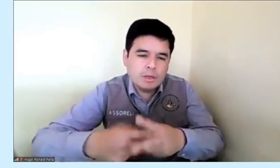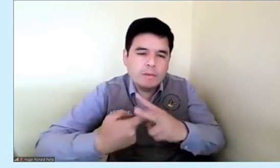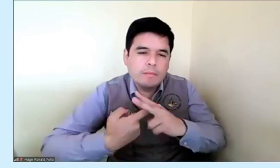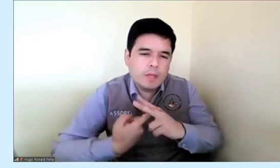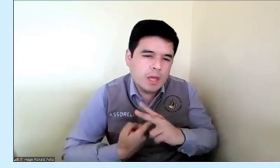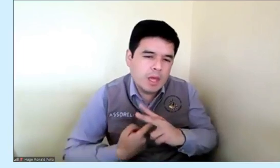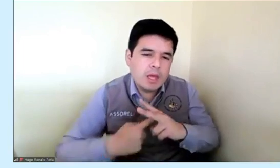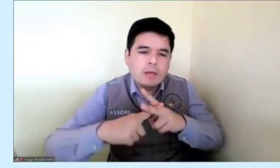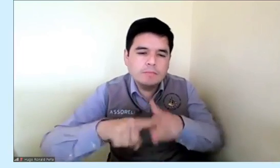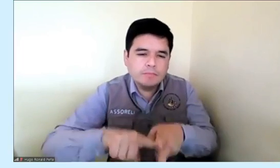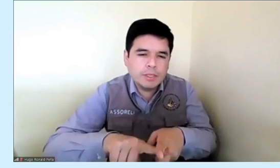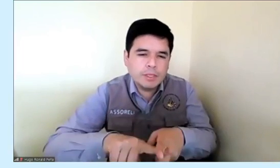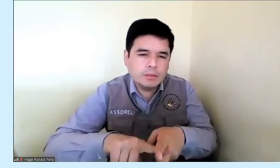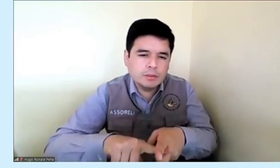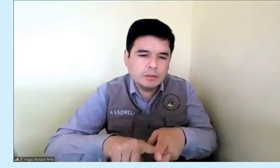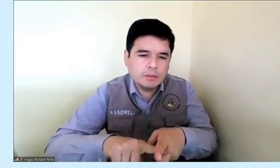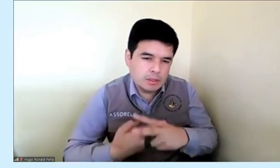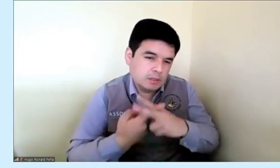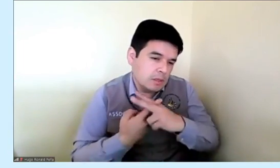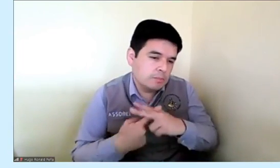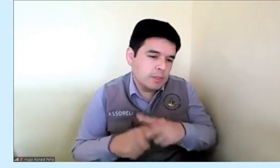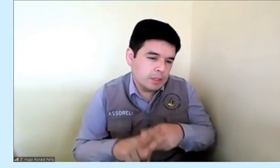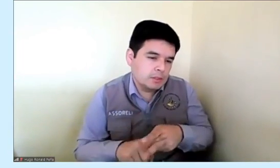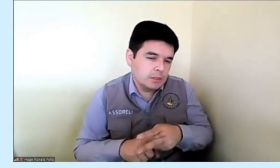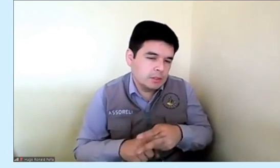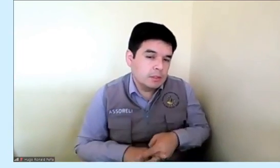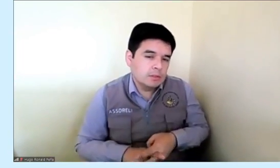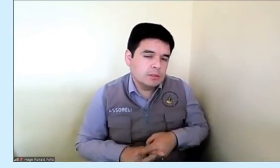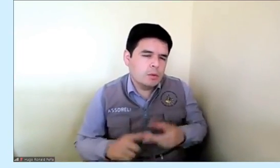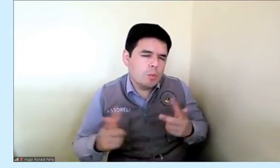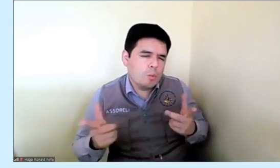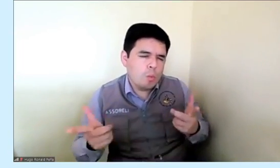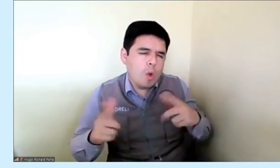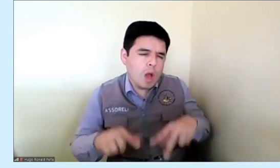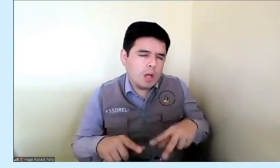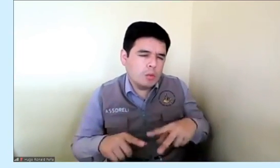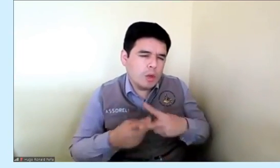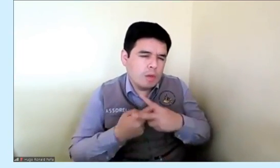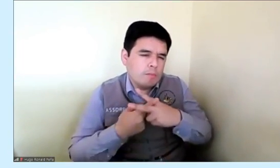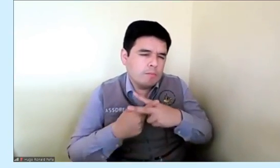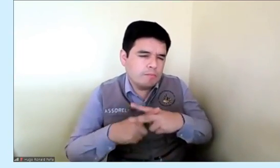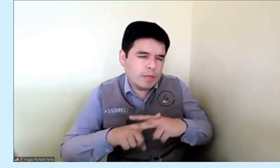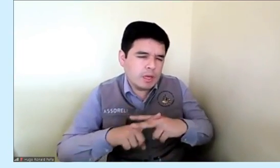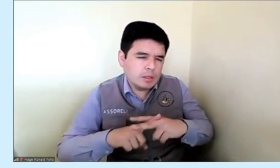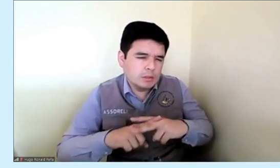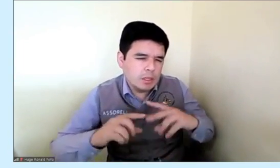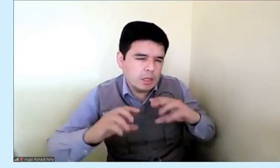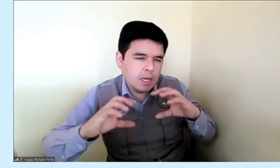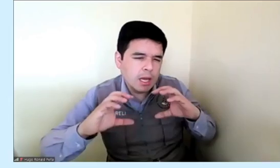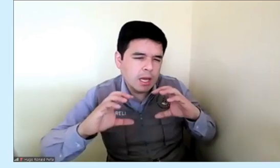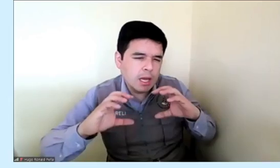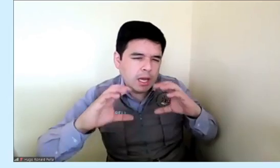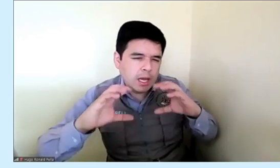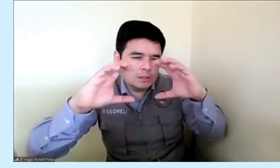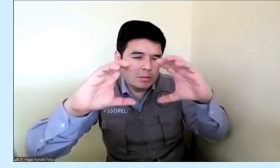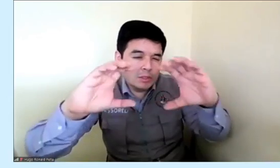empezar, cuando empieza